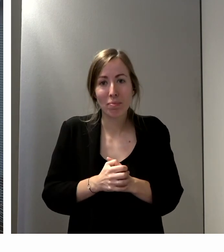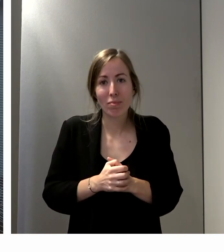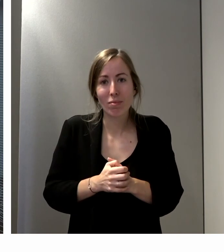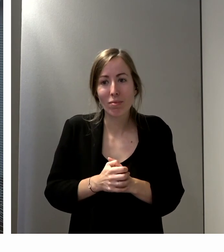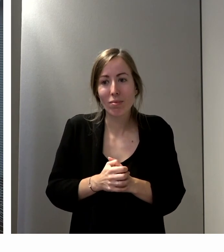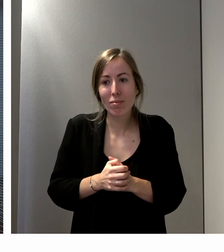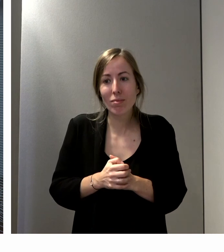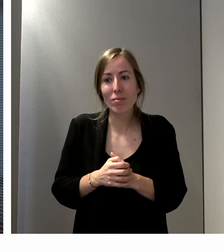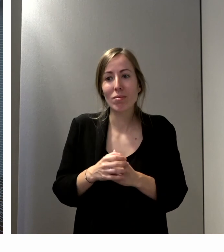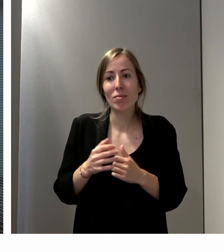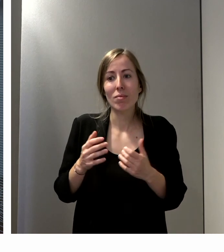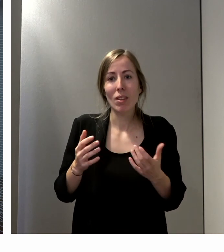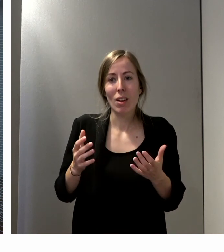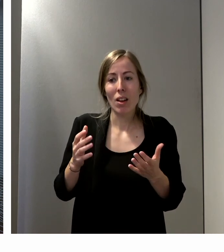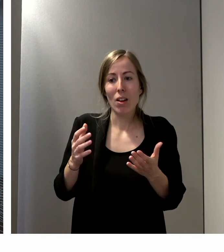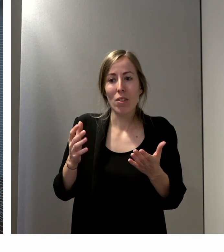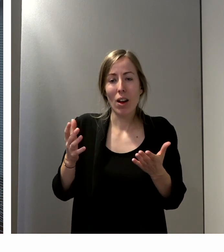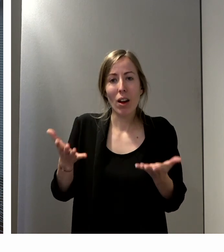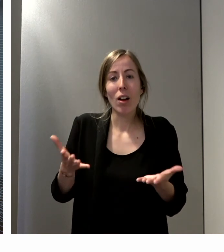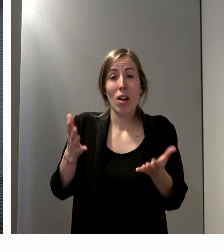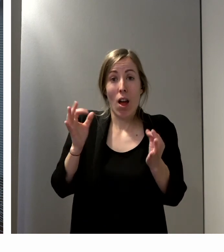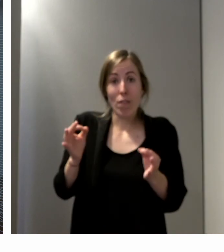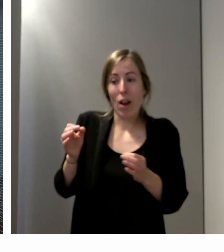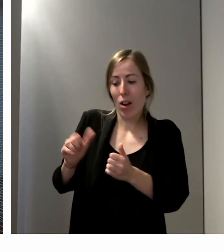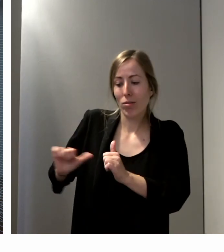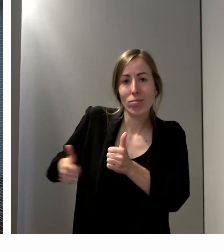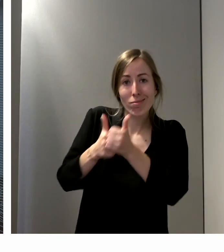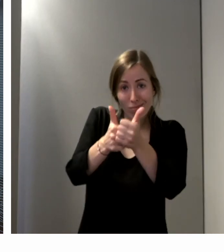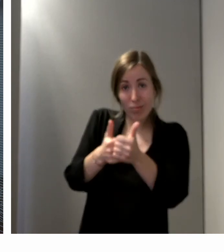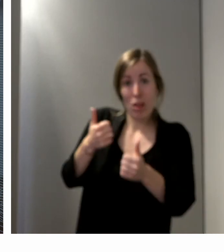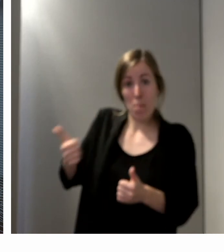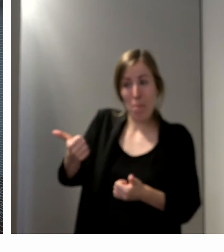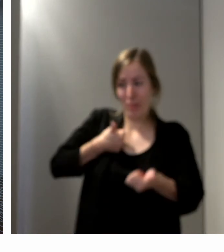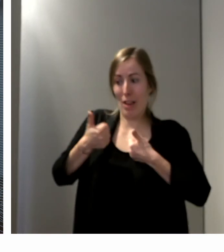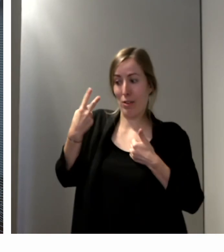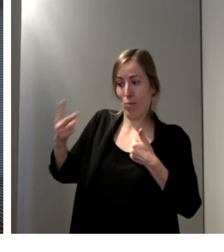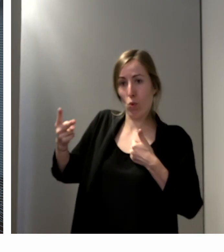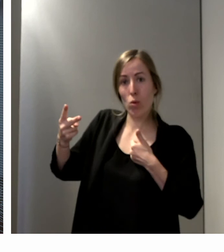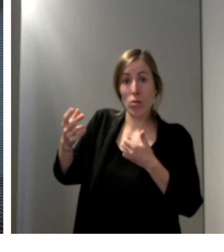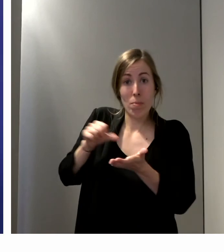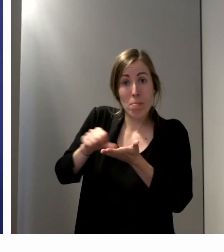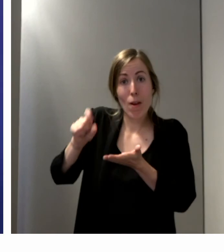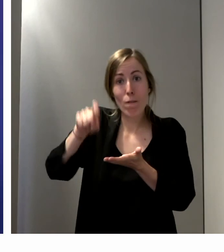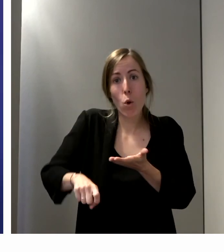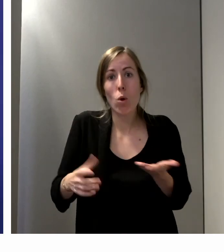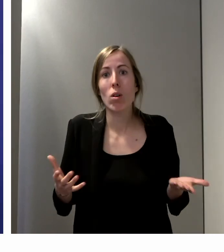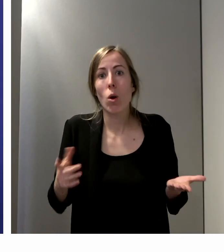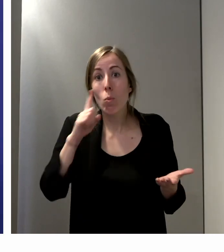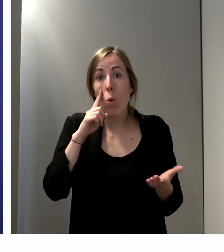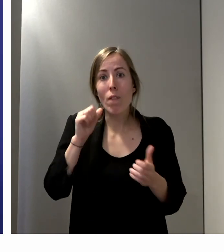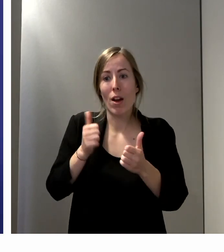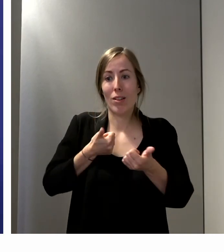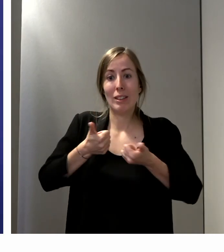ces accompagnements particuliers, parce qu'on développe une précision de plus en plus grande dans les